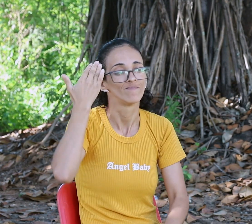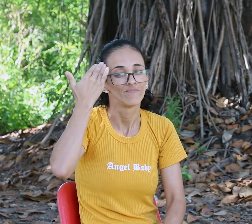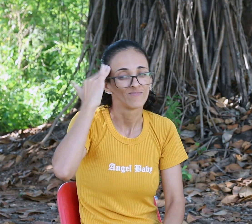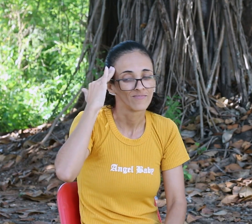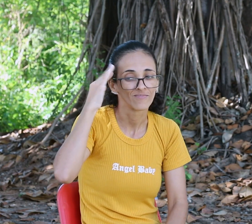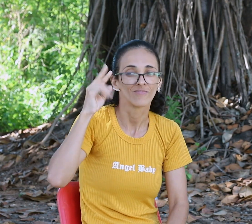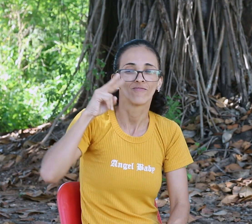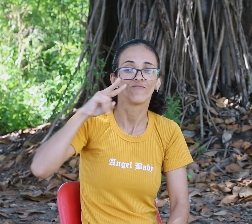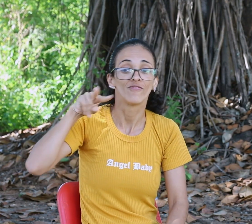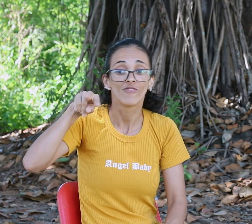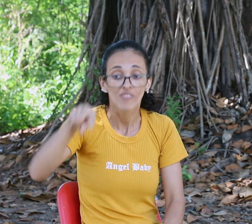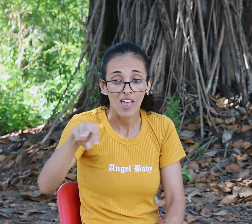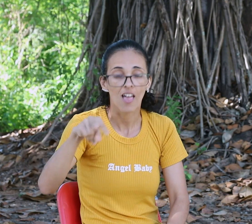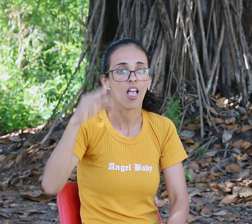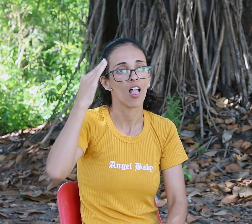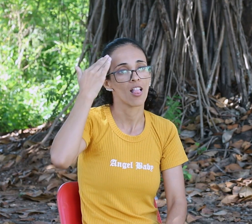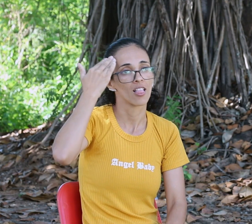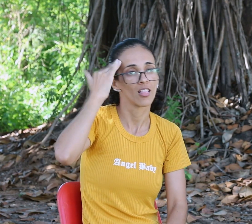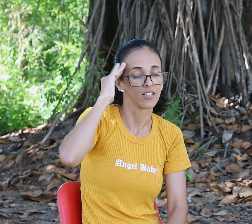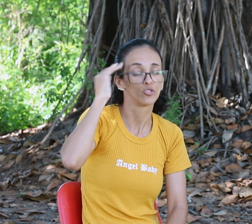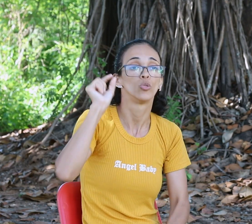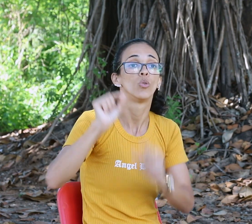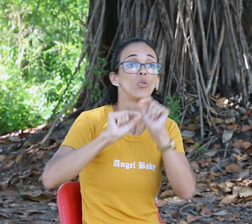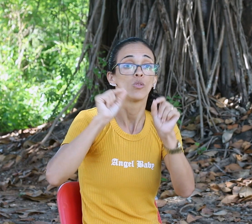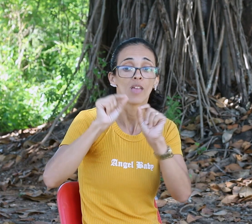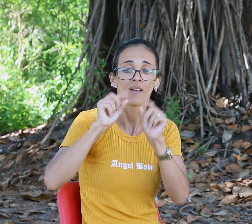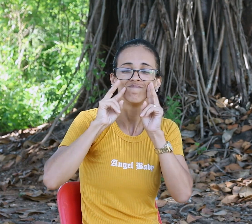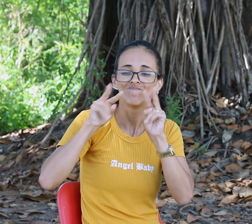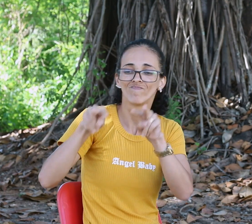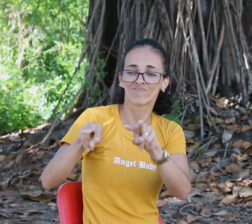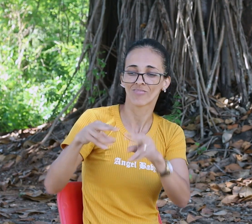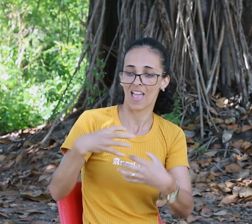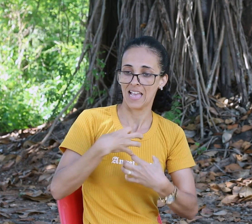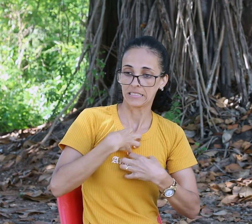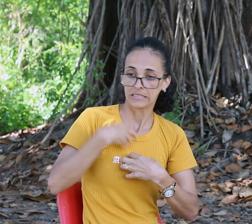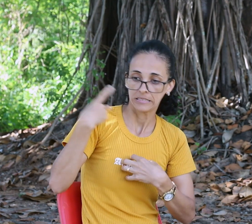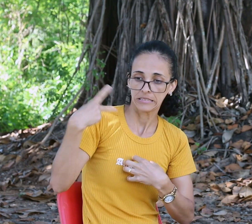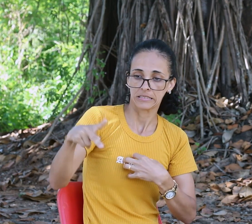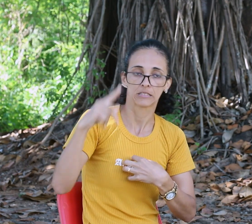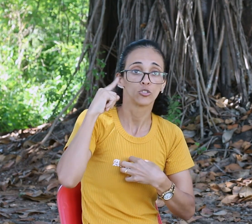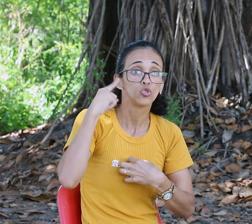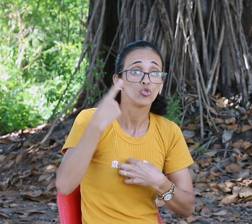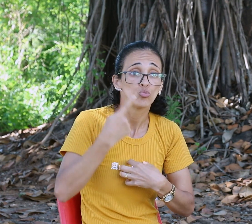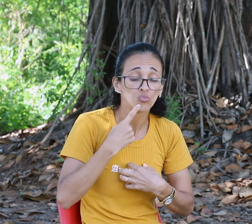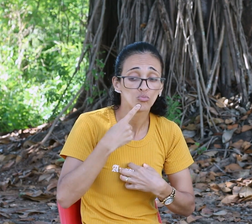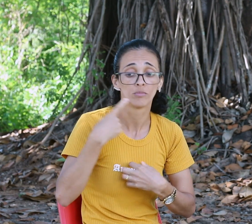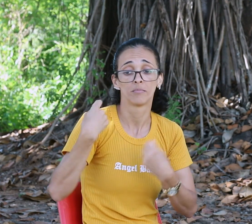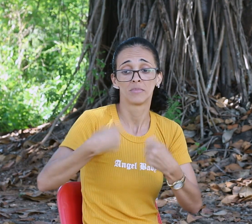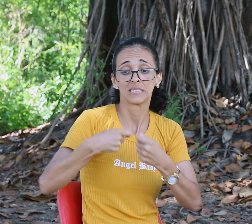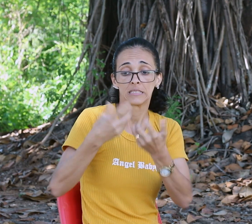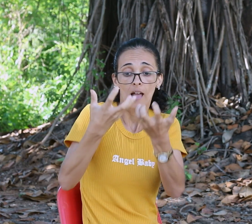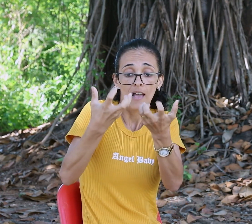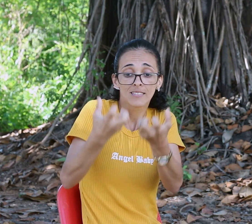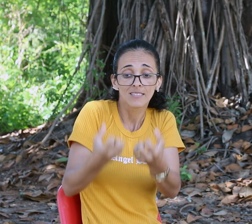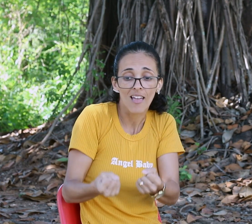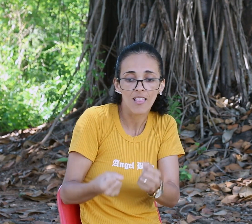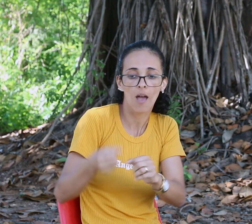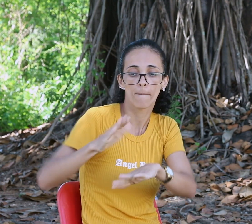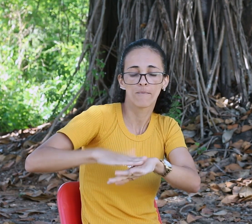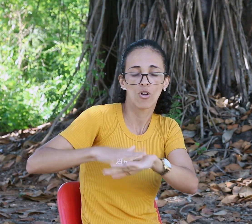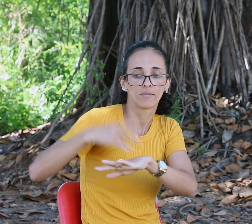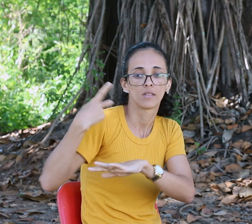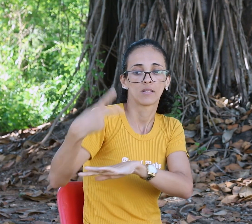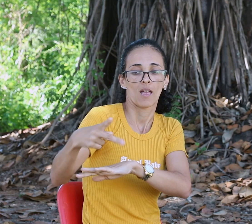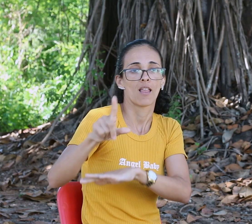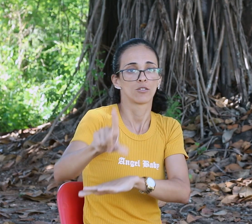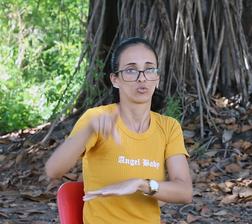muita informação. Agora hoje as famílias entendem claro o quê? Que nós somos surdos, como que nós sentimos, como que nós